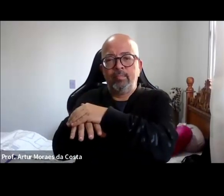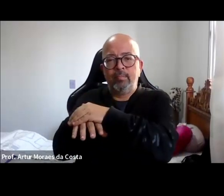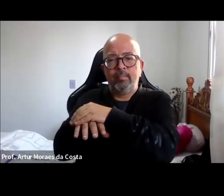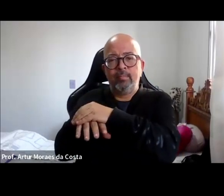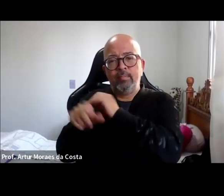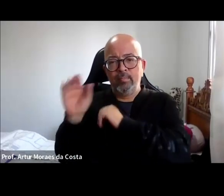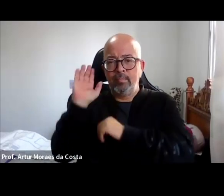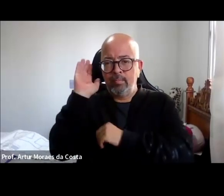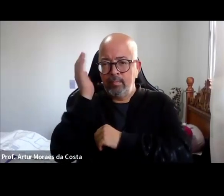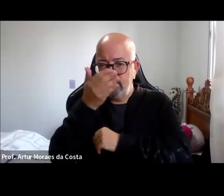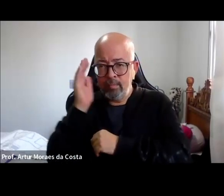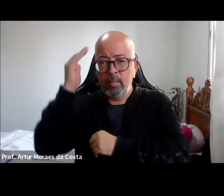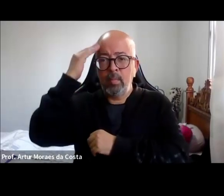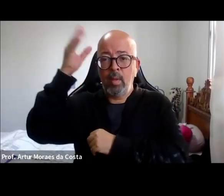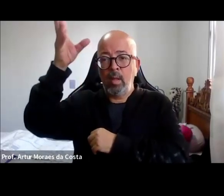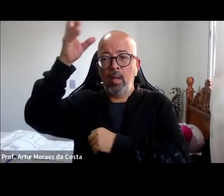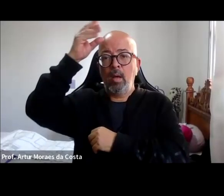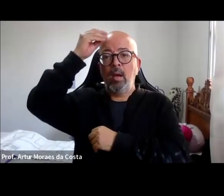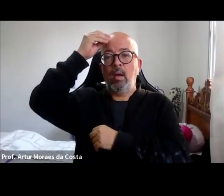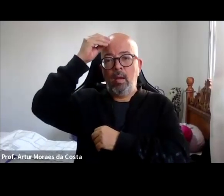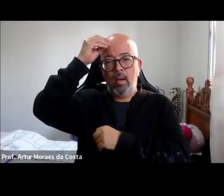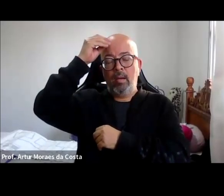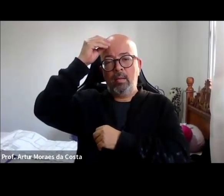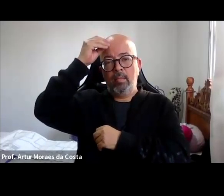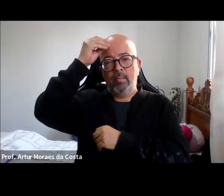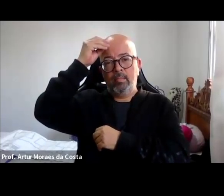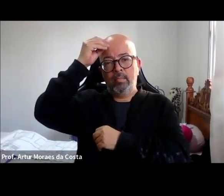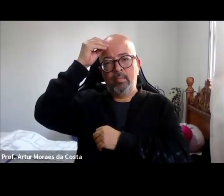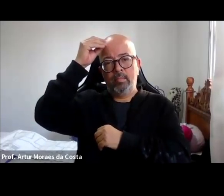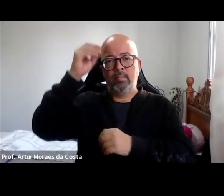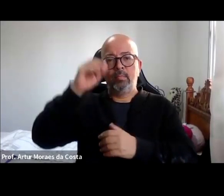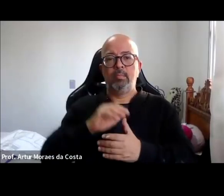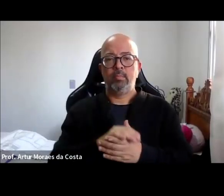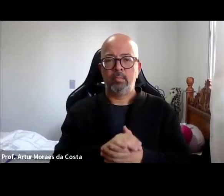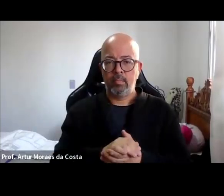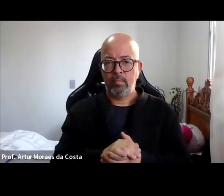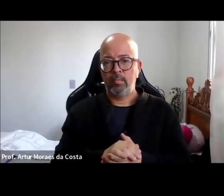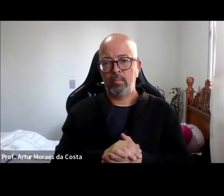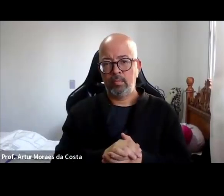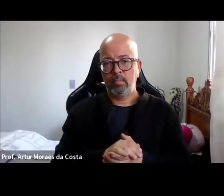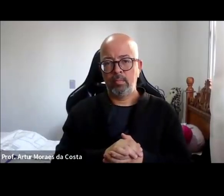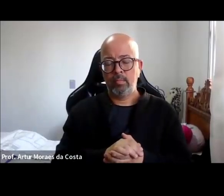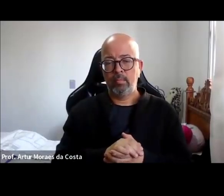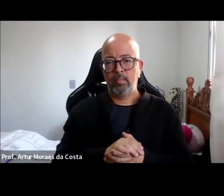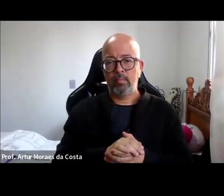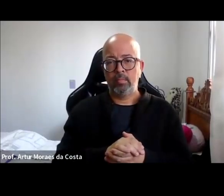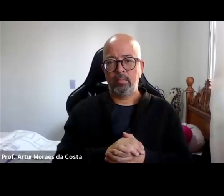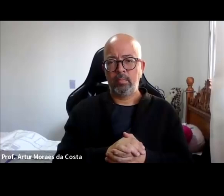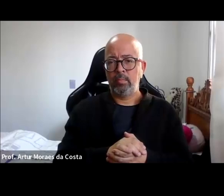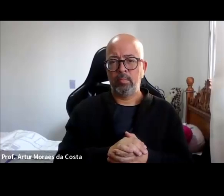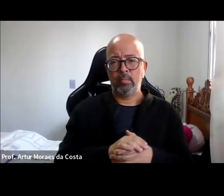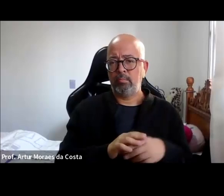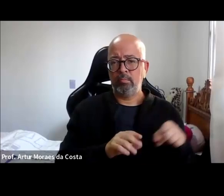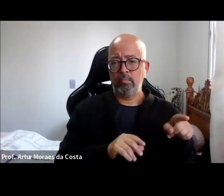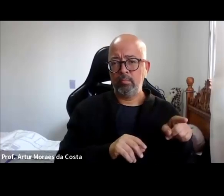dijo có eh eh Digamos si no la persona sordociega no podría detectar esos matices con